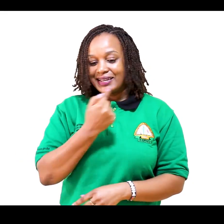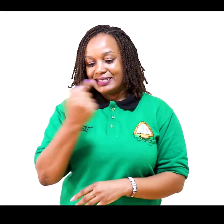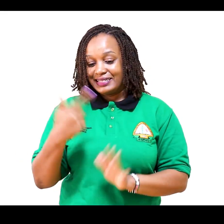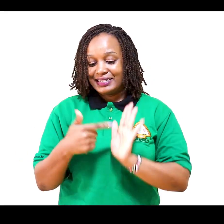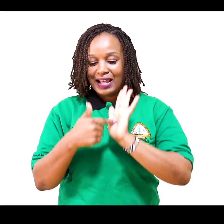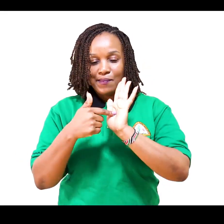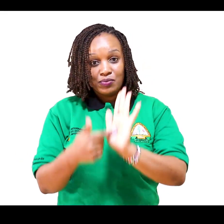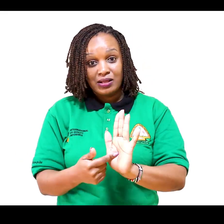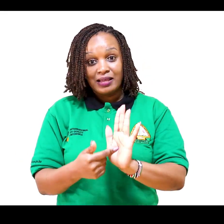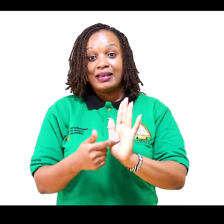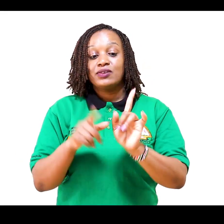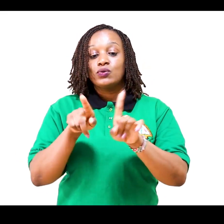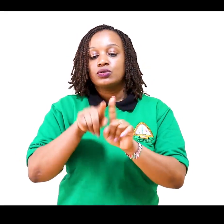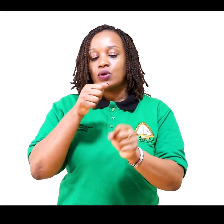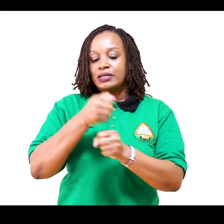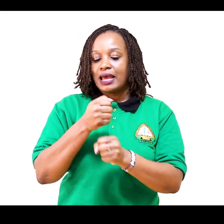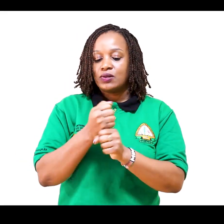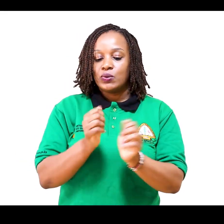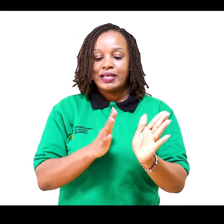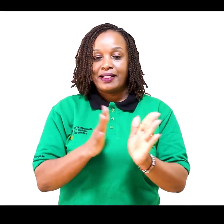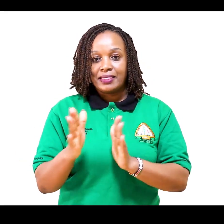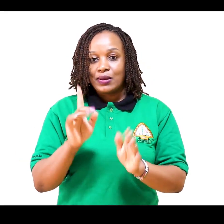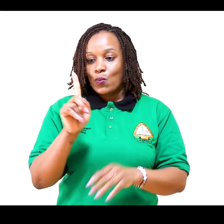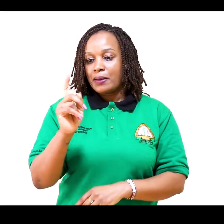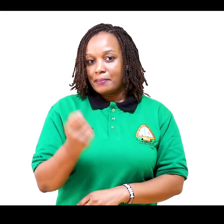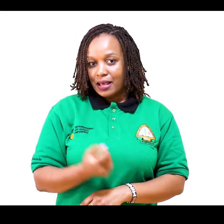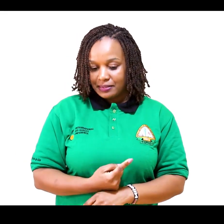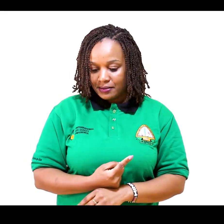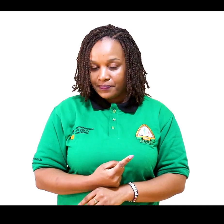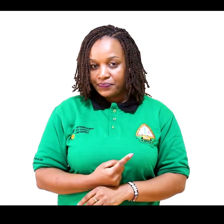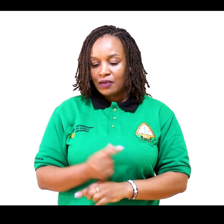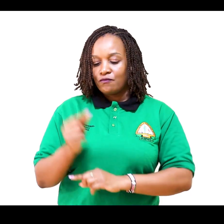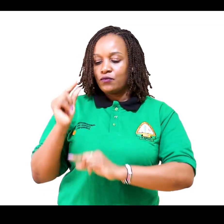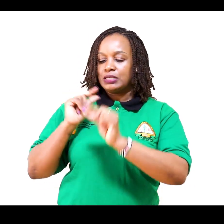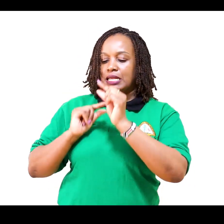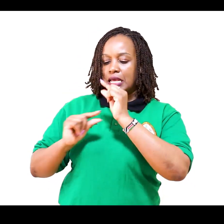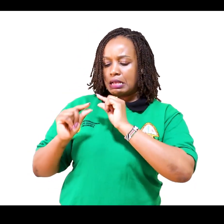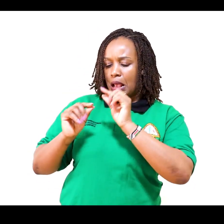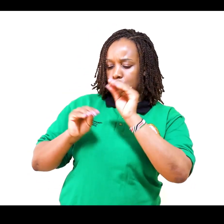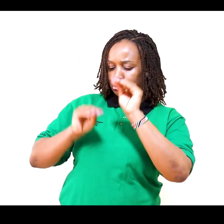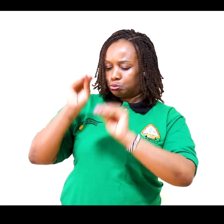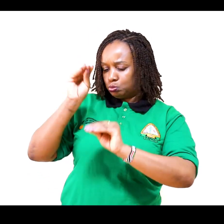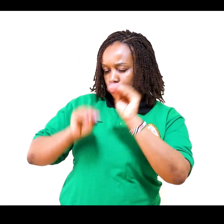kila sampuli na inafanywa ndani ya mwezi mmoja. Kwa upimaji na uhakiki wa